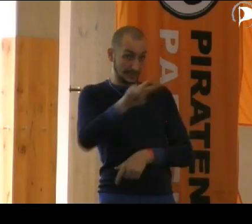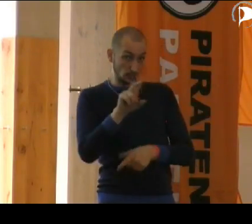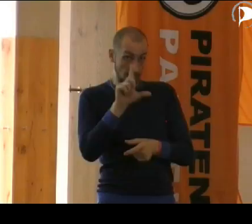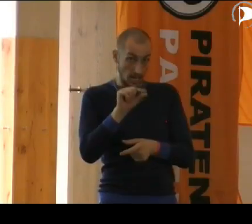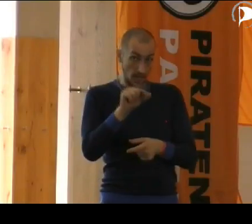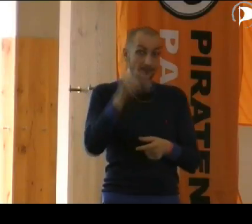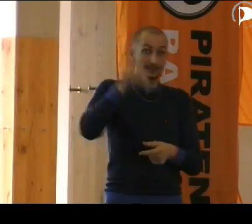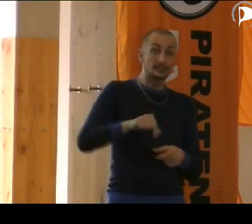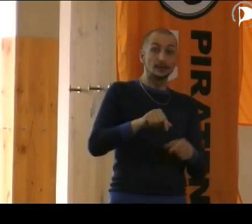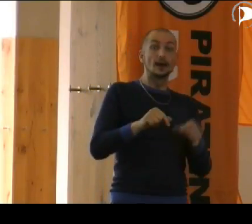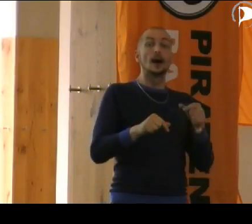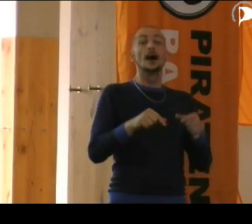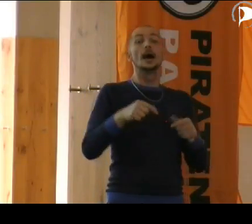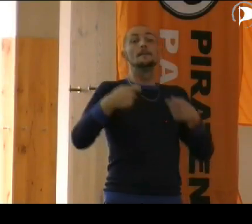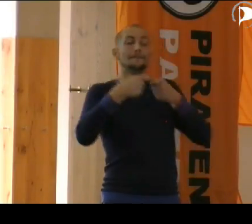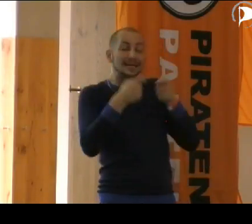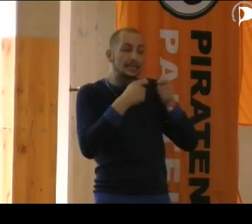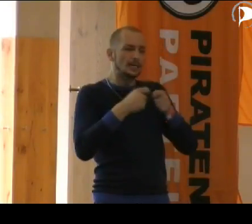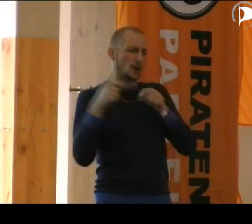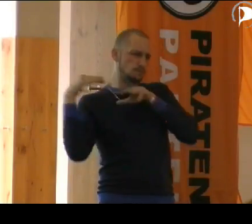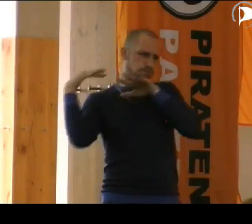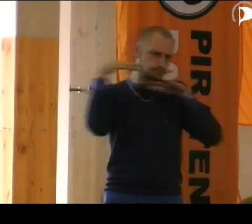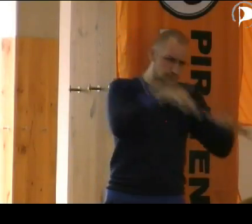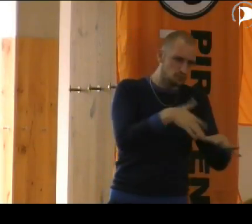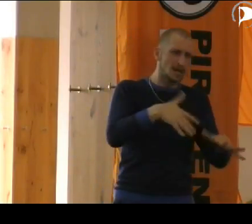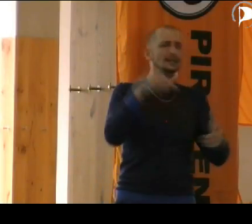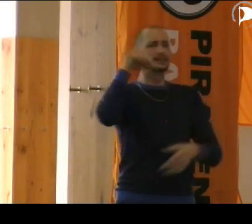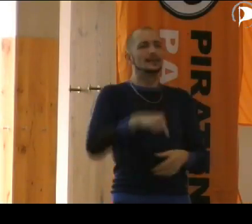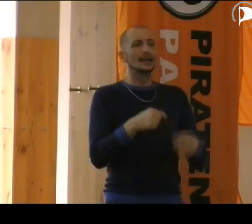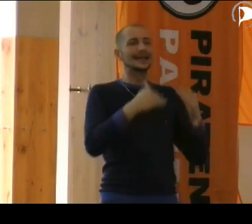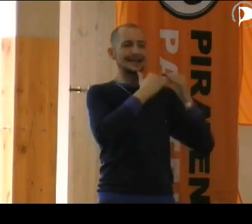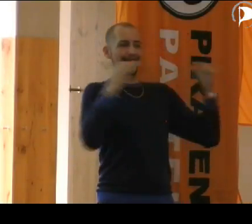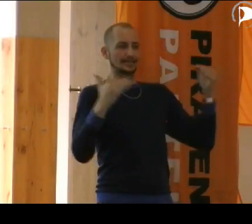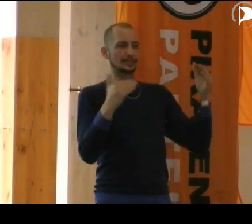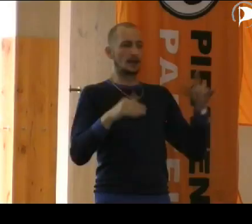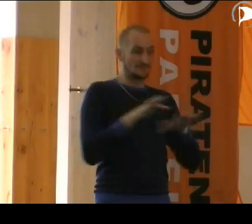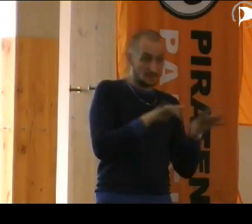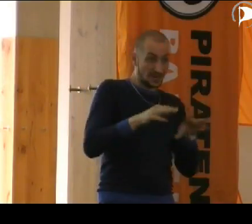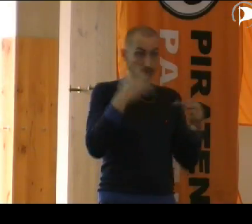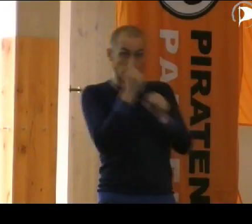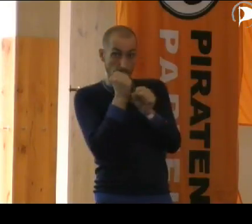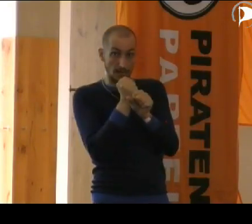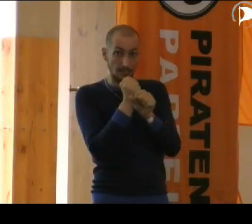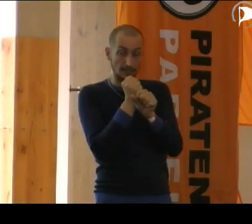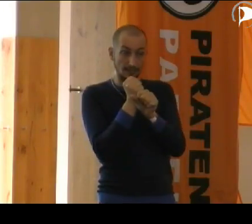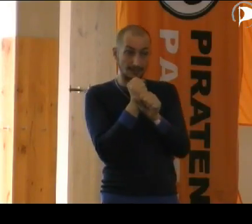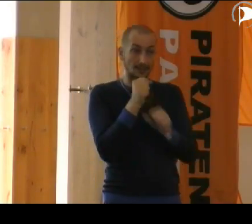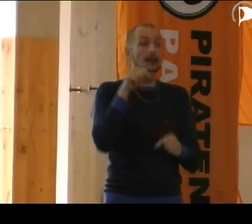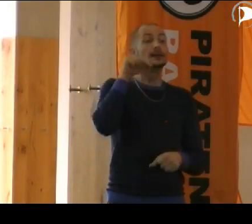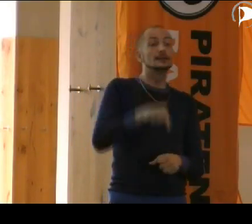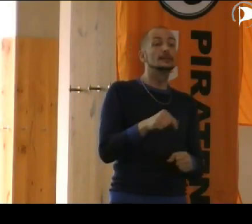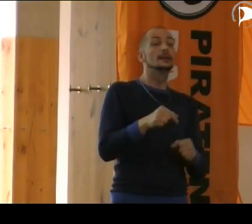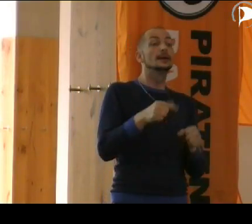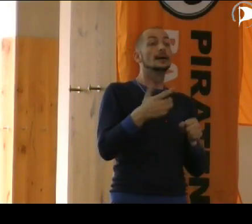einhergehenden der ansturm und hat uns grenzen in der verwaltungsarbeit aufgezeigt habe ich schon mal zur